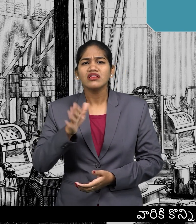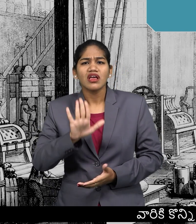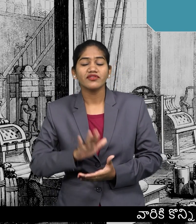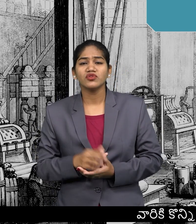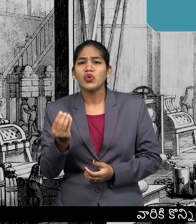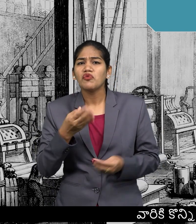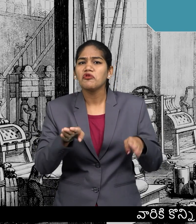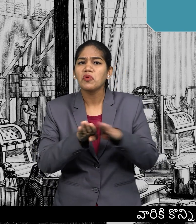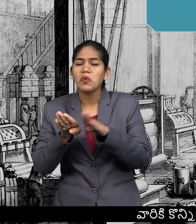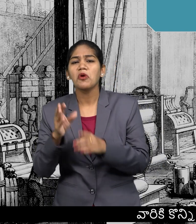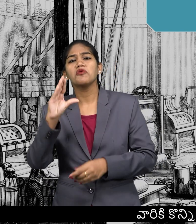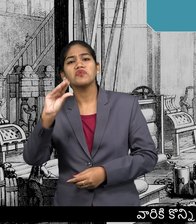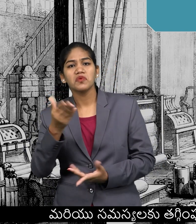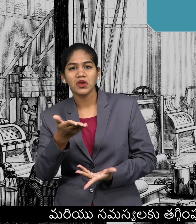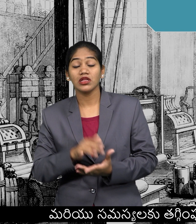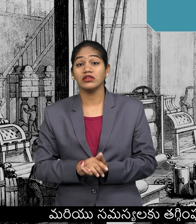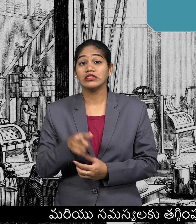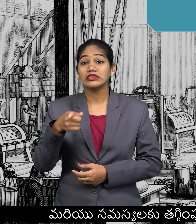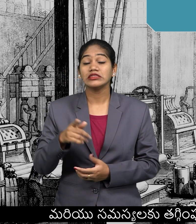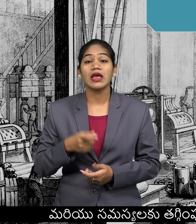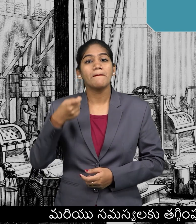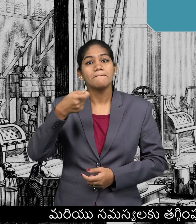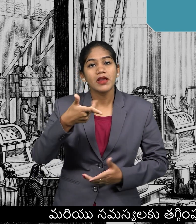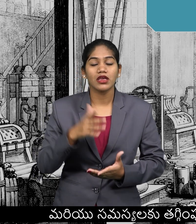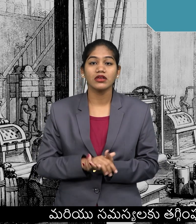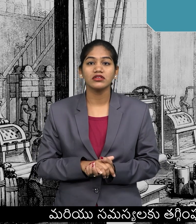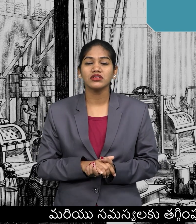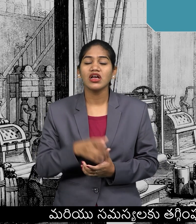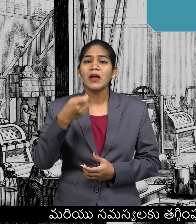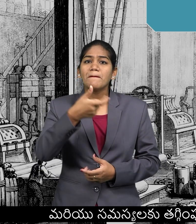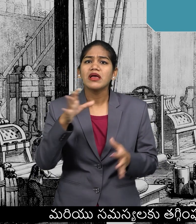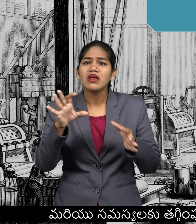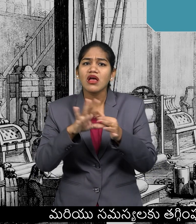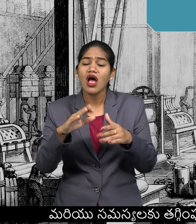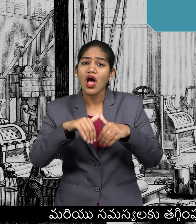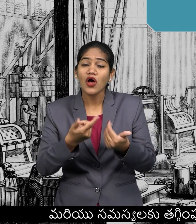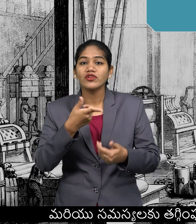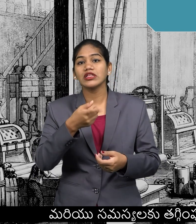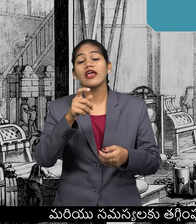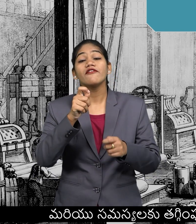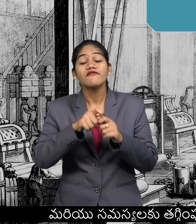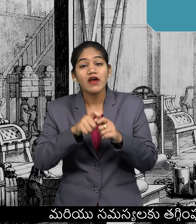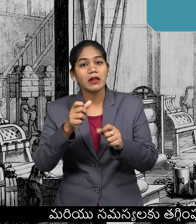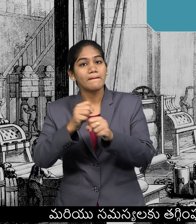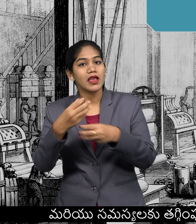వారికి కొన్ని సెలవులు ఉన్నాయి మరియు సమస్యలకు తగ్గింపులతో ఉత్పత్తి ఆధారంగా చెల్లించారు.